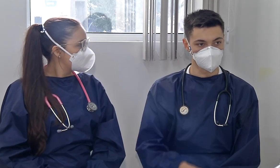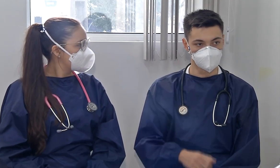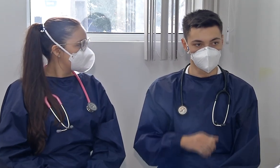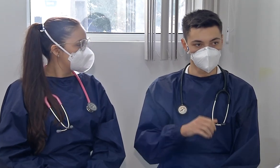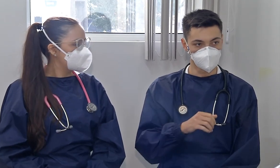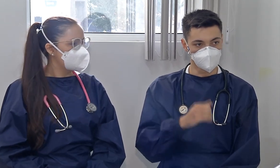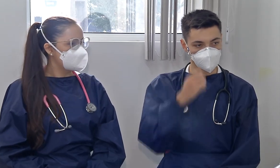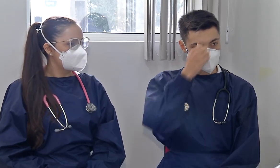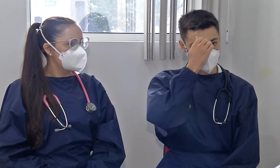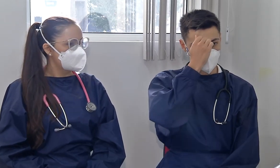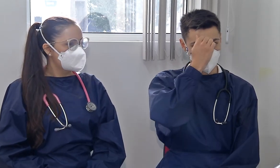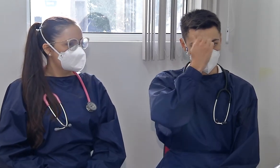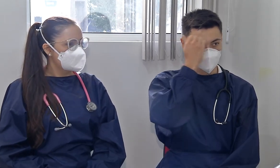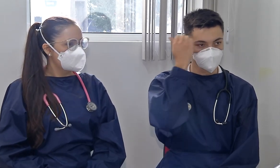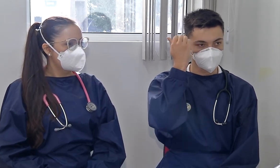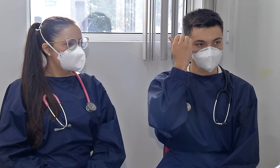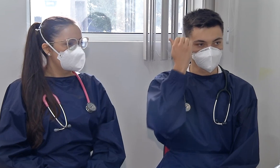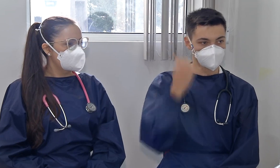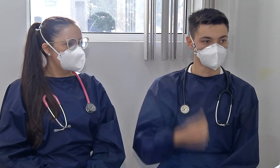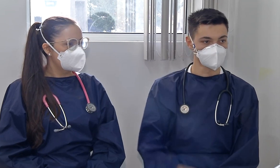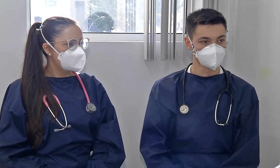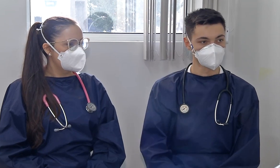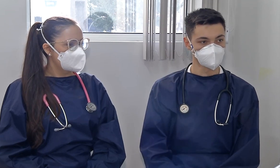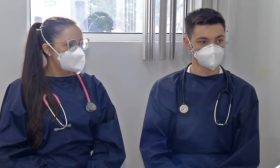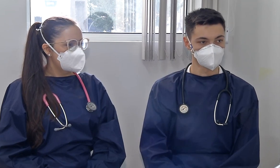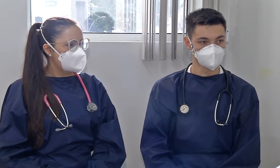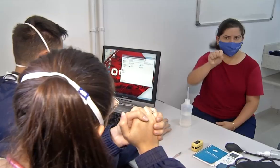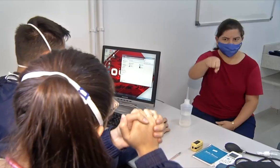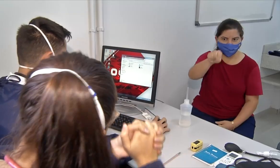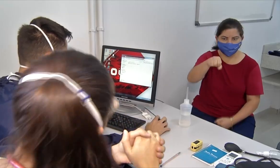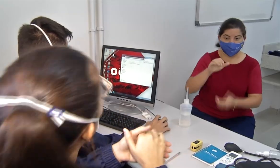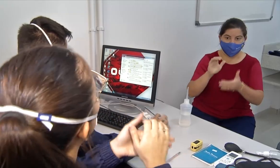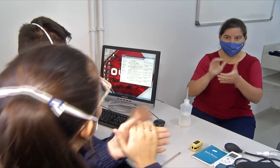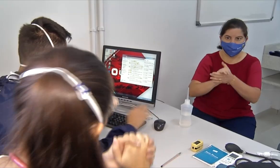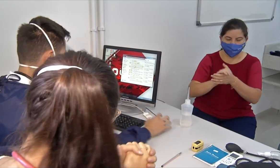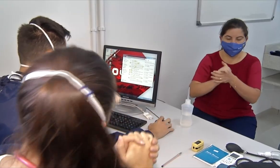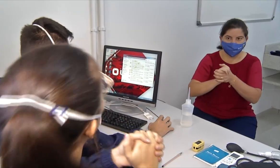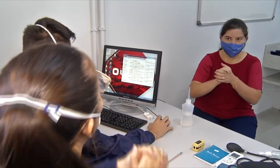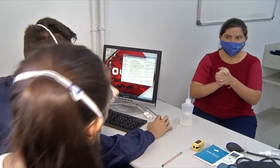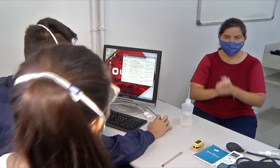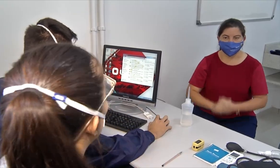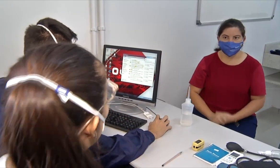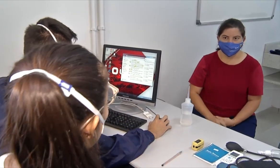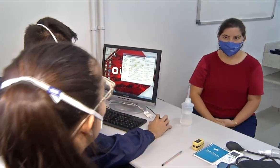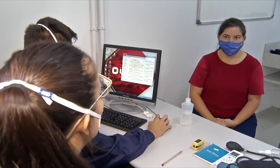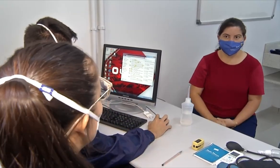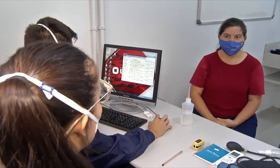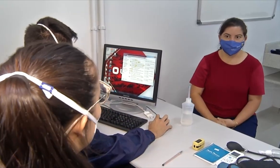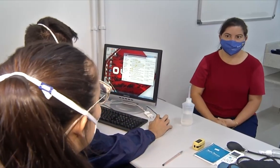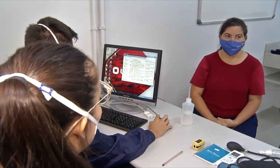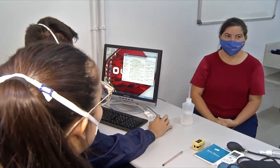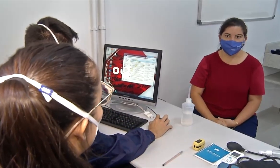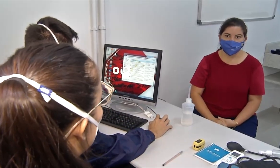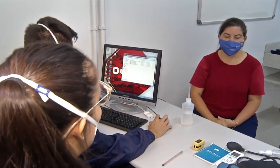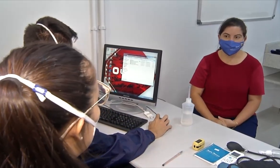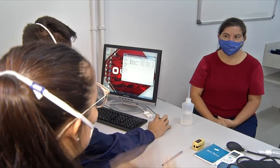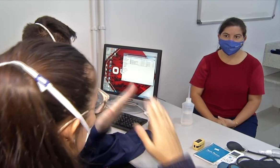etapa do projeto Med Libras. Um dos objetivos centrais da atividade é promover acessibilidade, inclusão